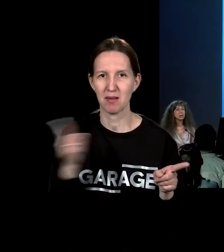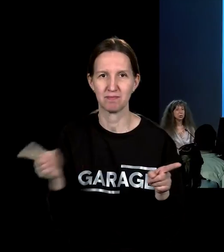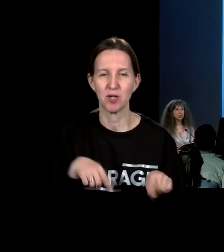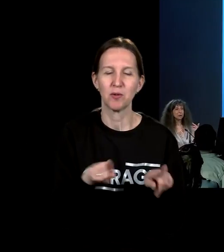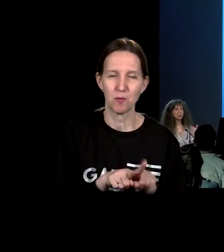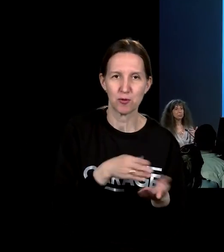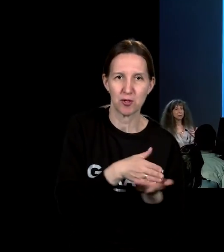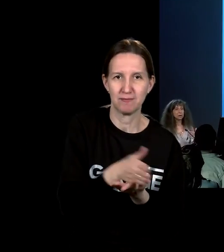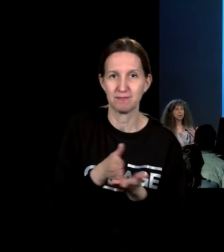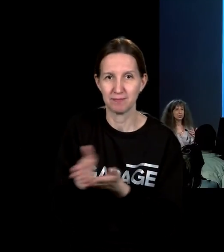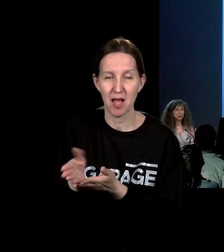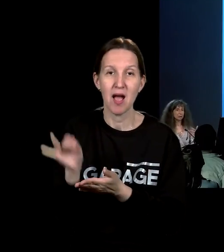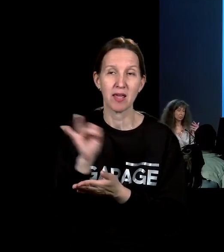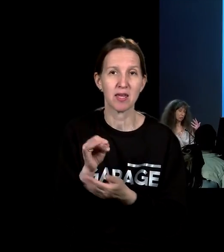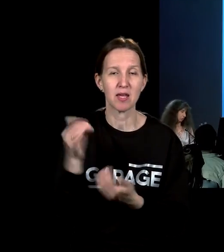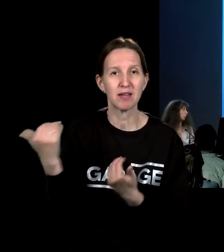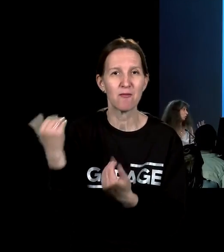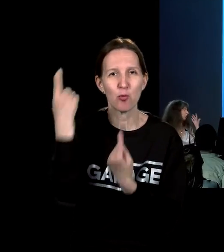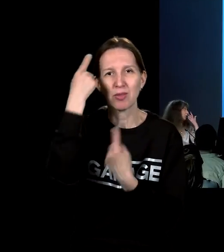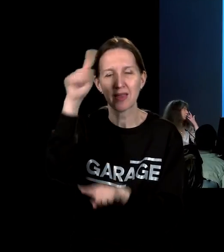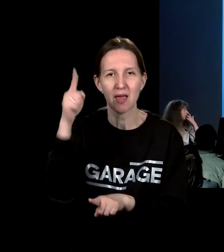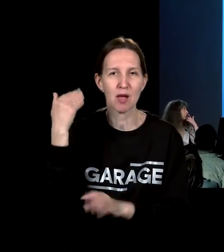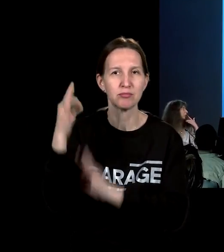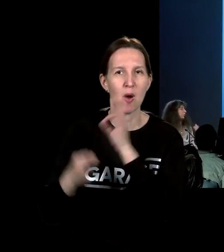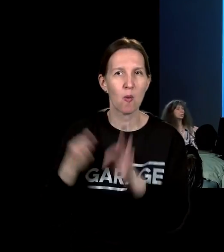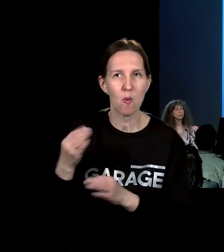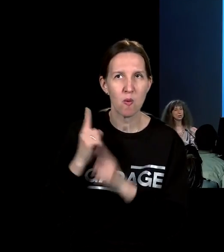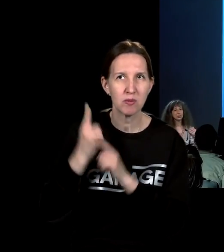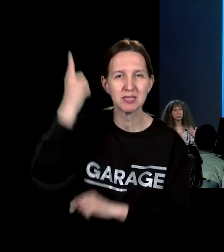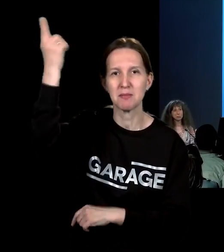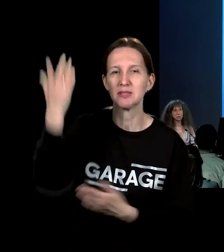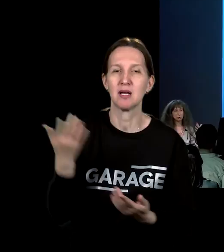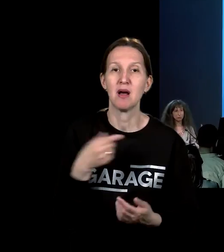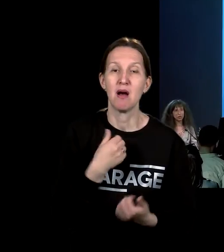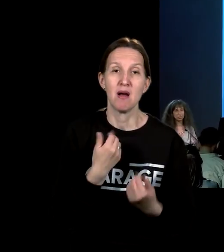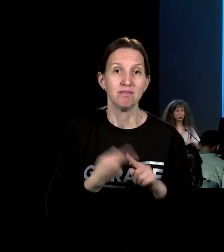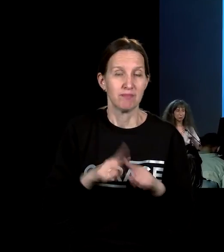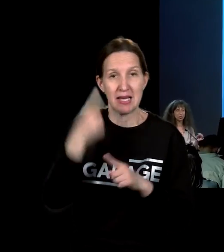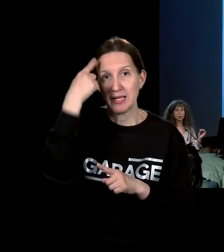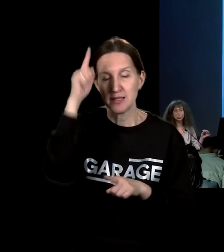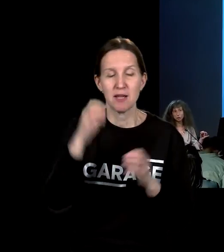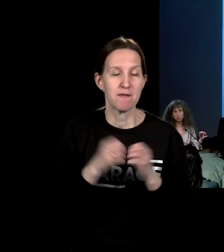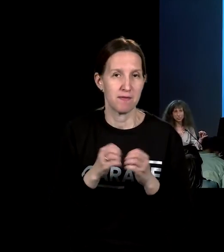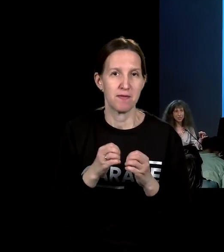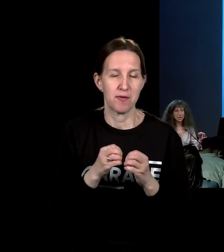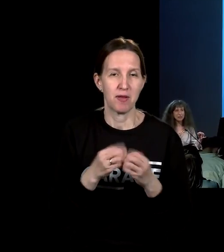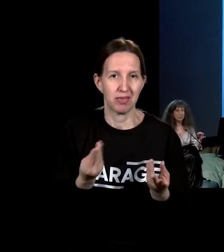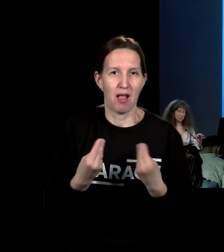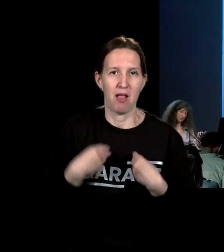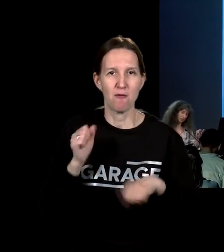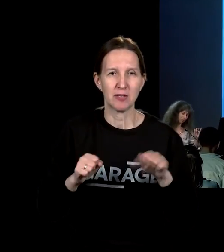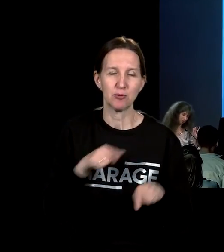разрабатывалась. Но при этом его идея как космоса, его идея полет в космос, она привела его к довольно серьезным,